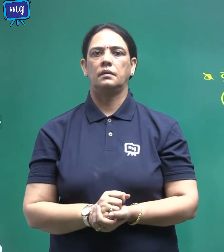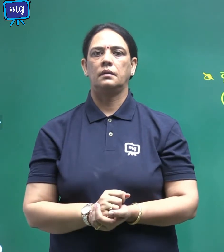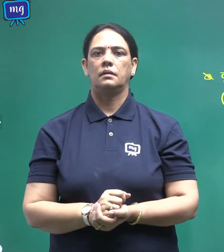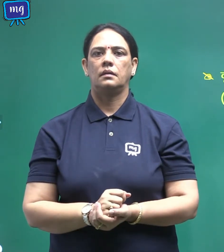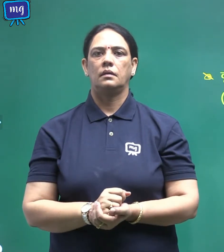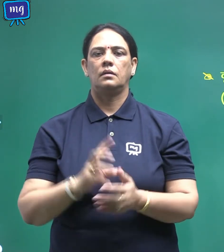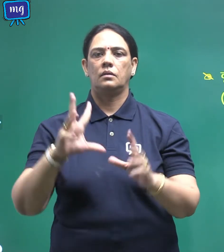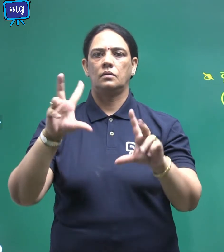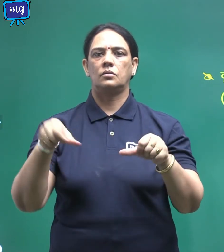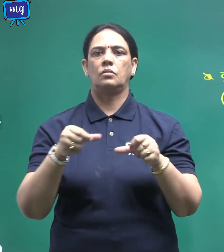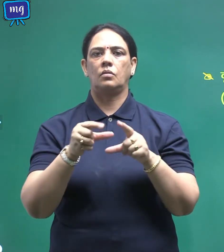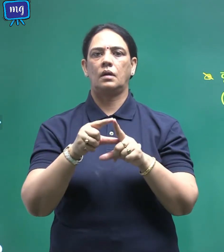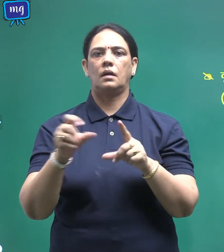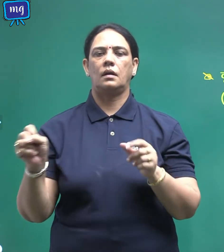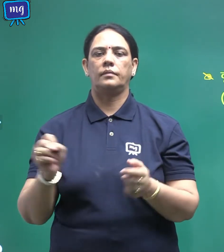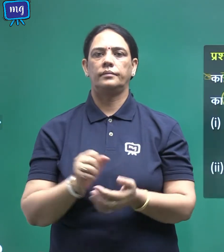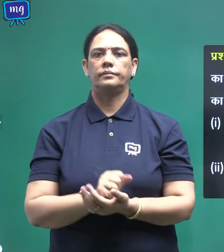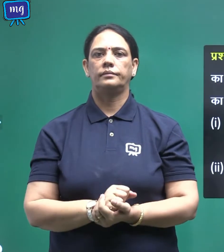ज्ञात करना।